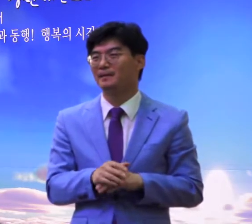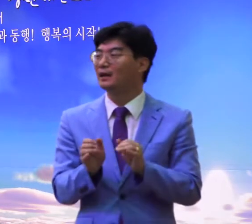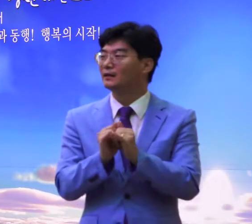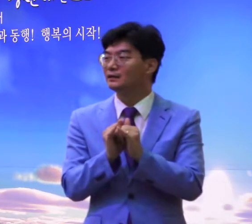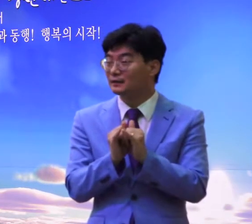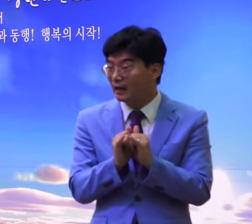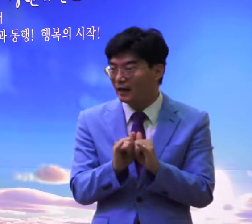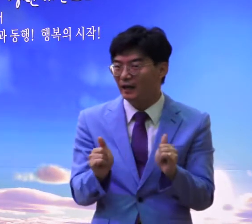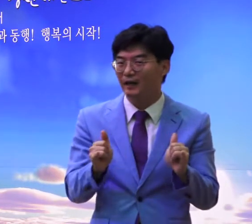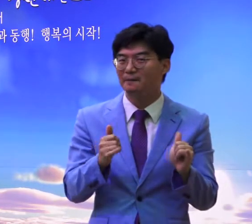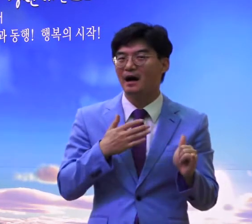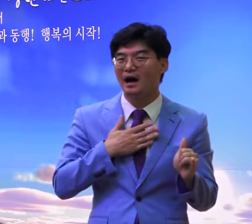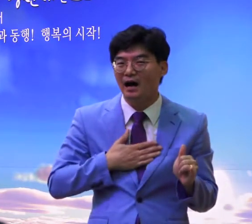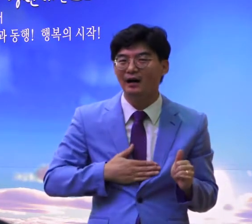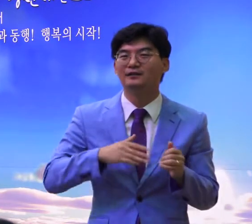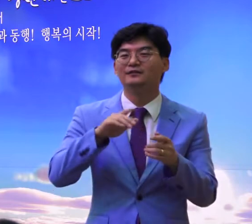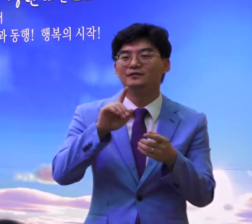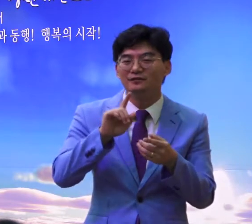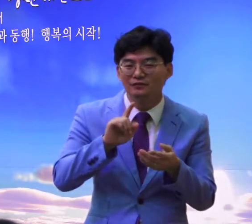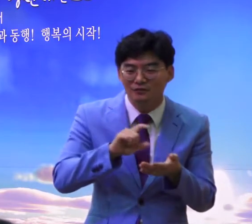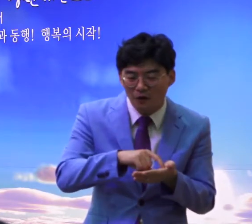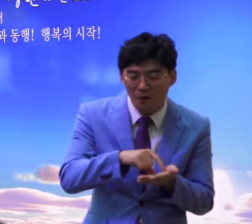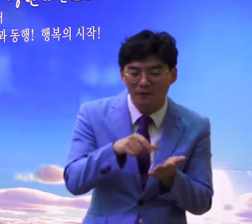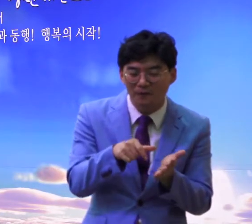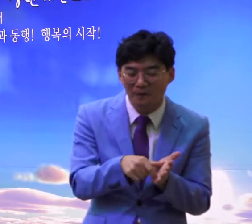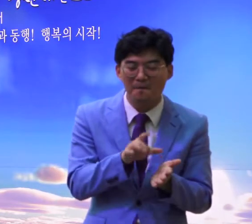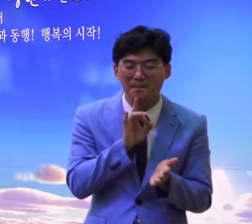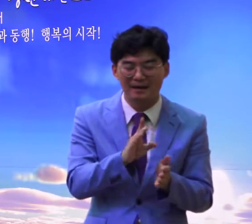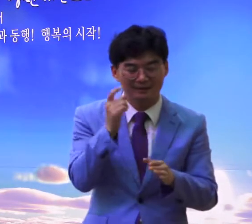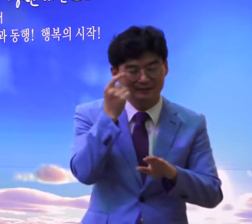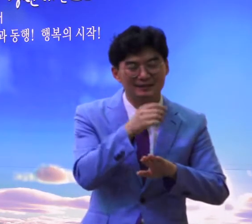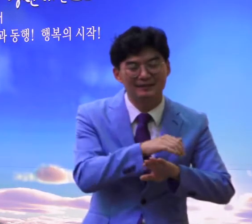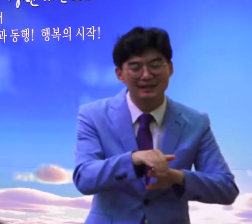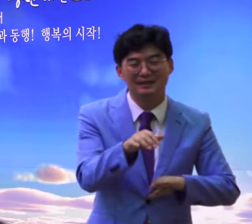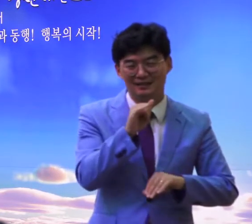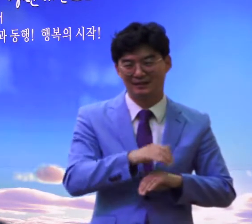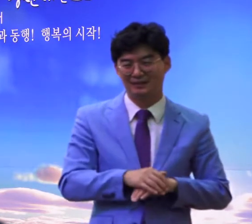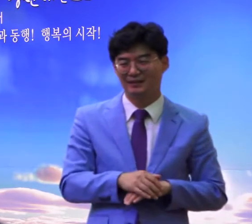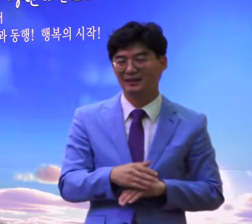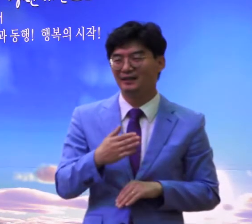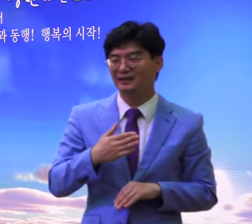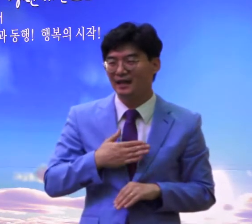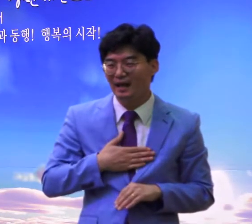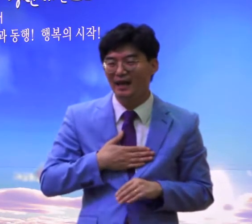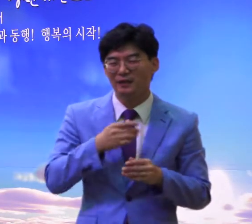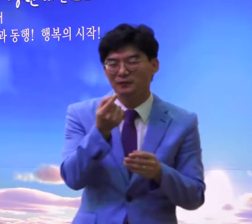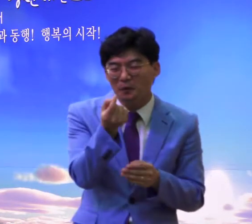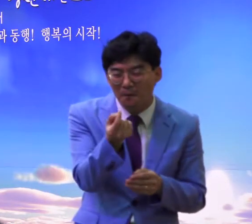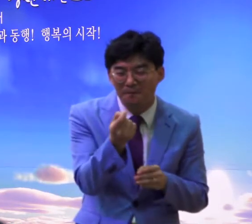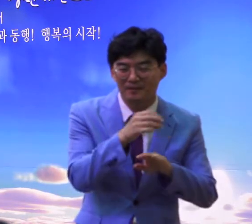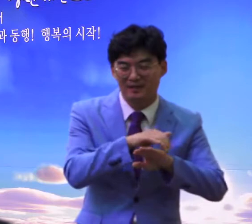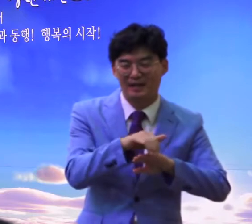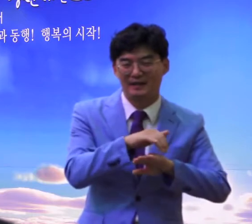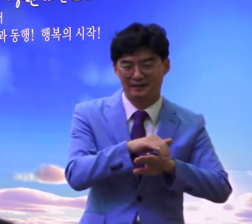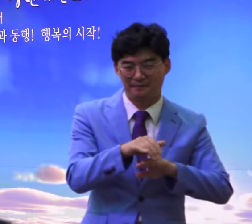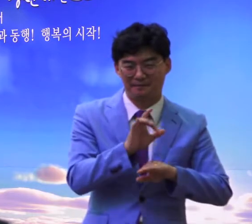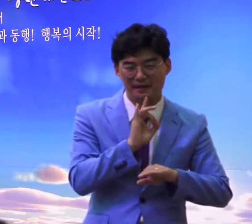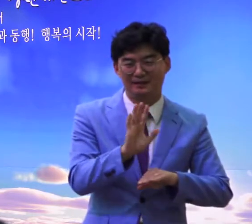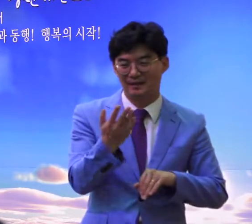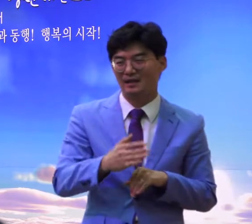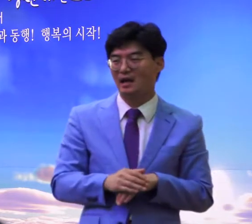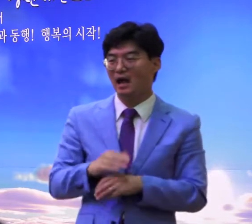정도로만 계획을 합니다. 그러나 우리의 계획까지 우리의 삶의 모든 앞길을 주님께